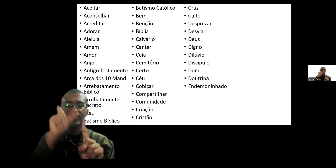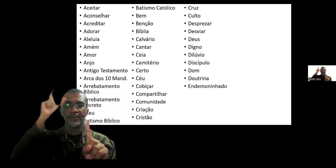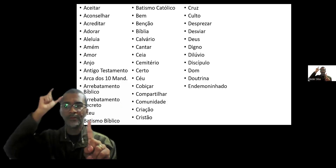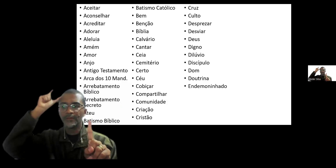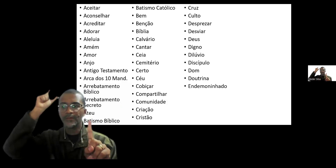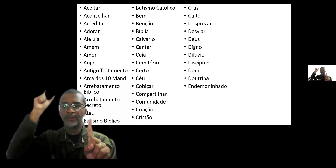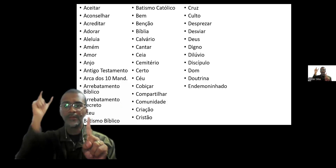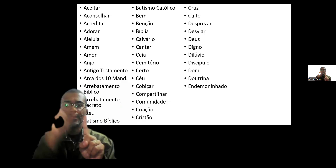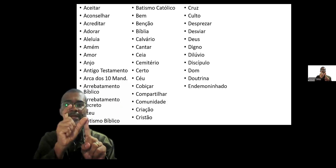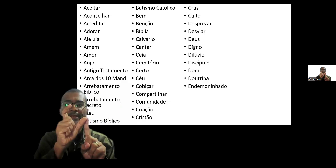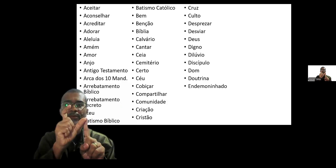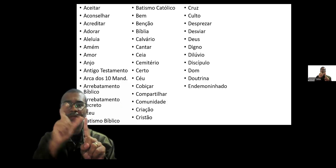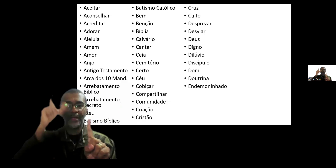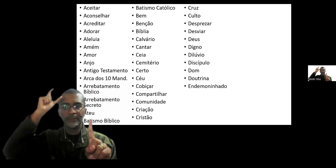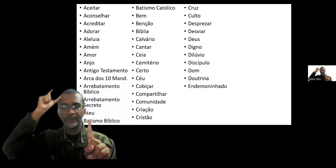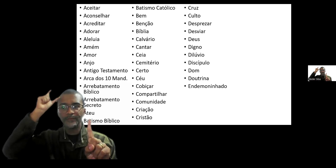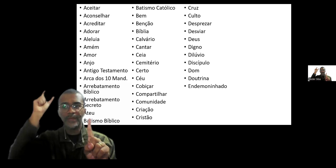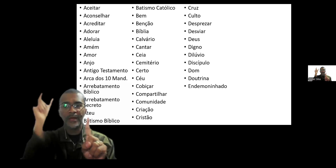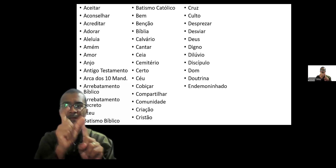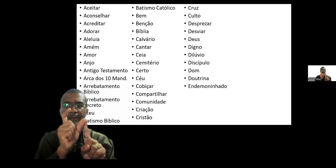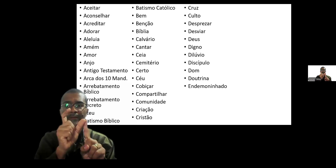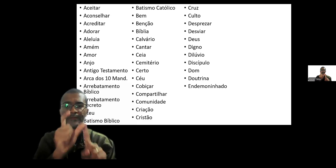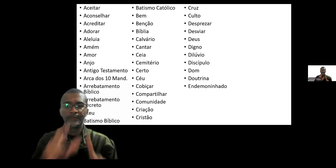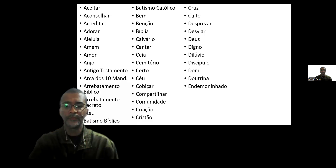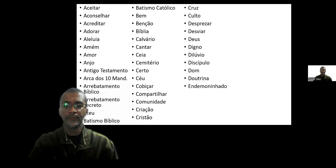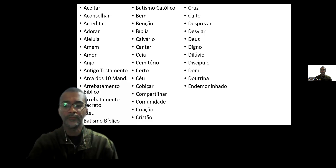na pessoa. Endemoniado, tá?